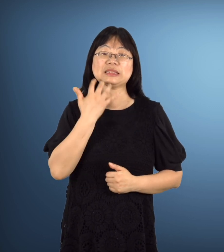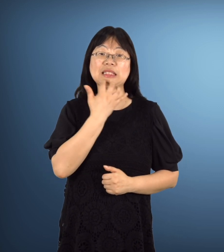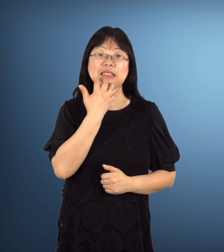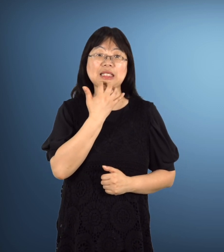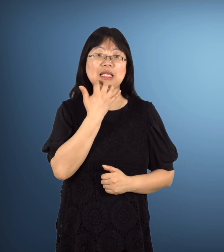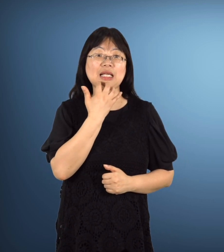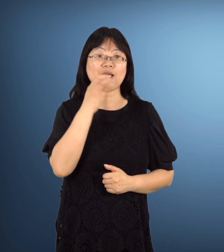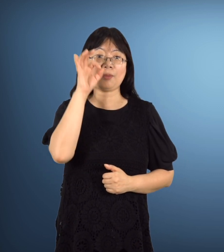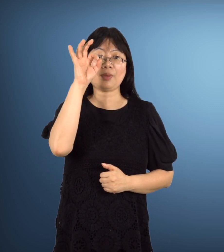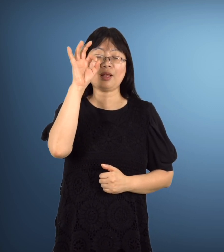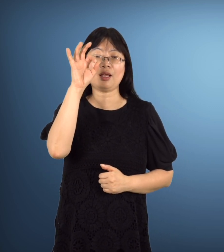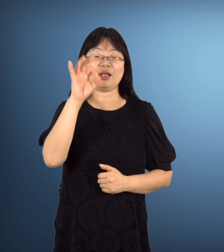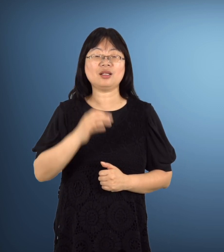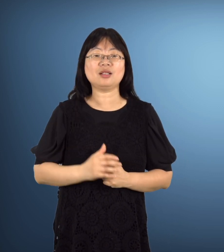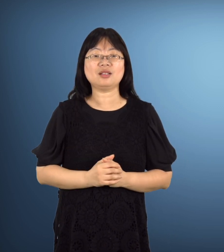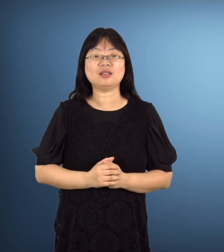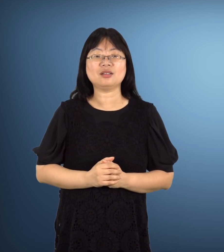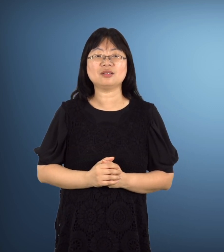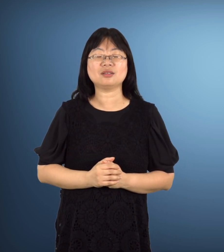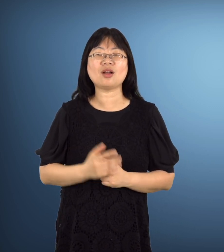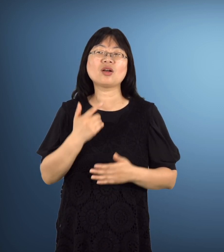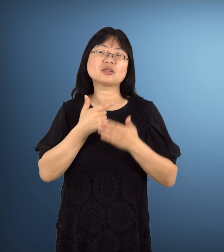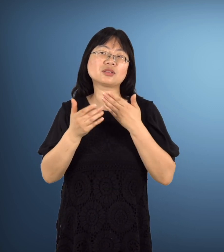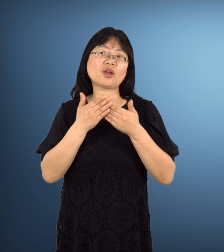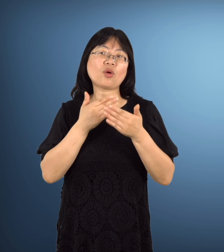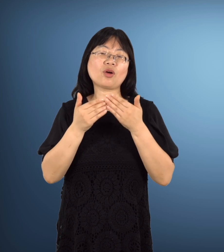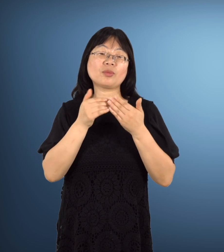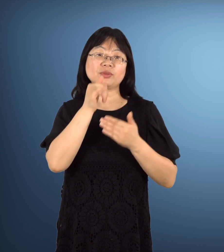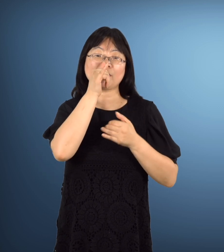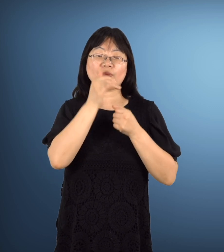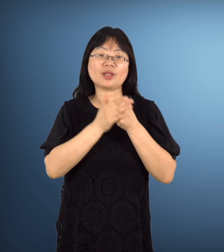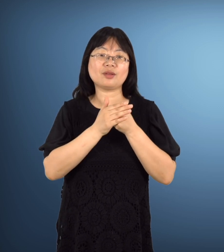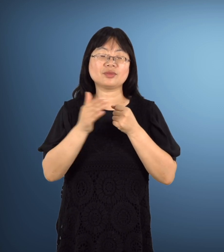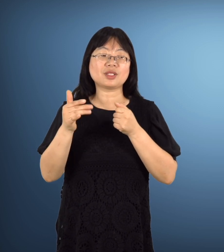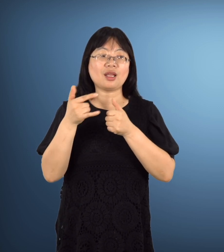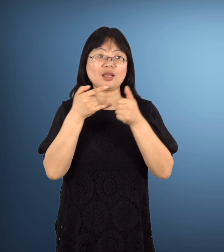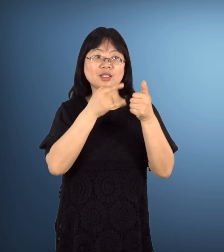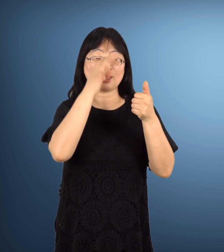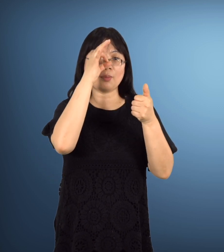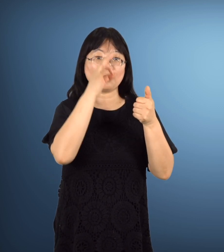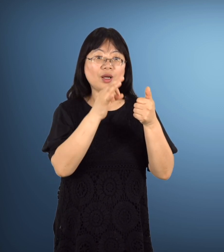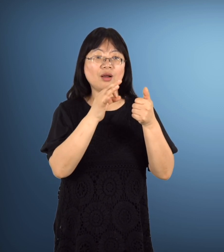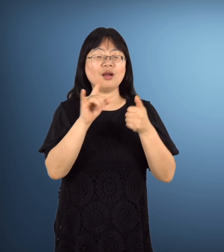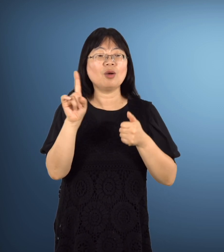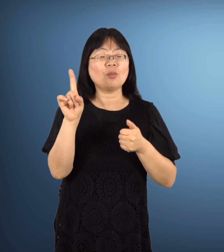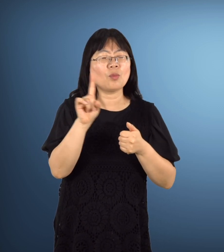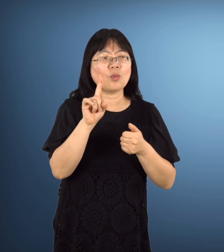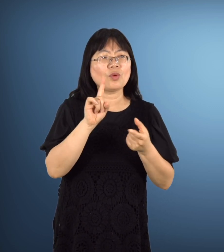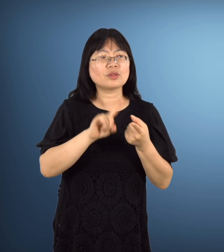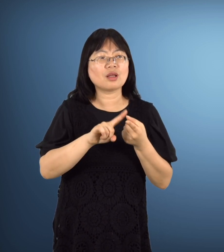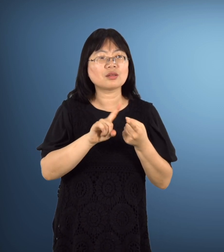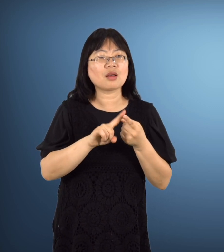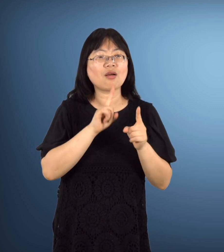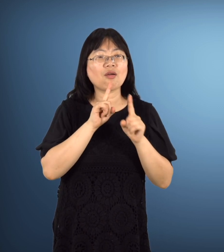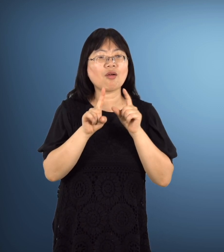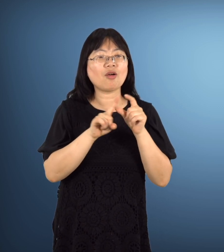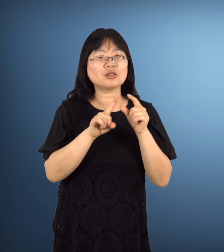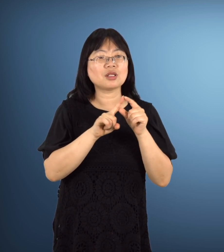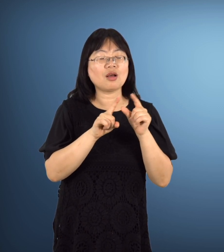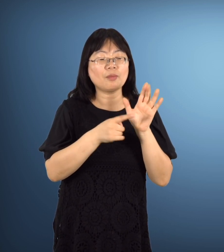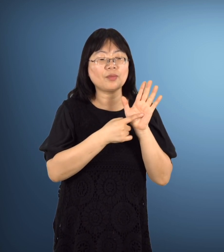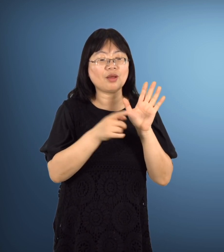색깔에 대한 선재적 경험이 있어요. 그래서 그분들에게는 이 무언가를 언어의